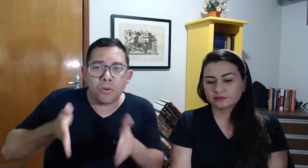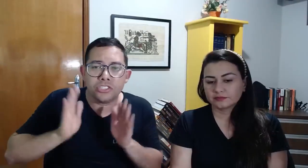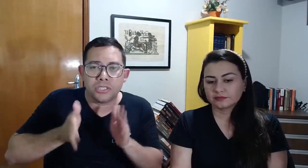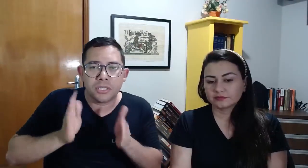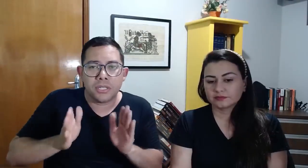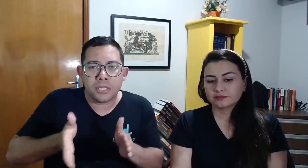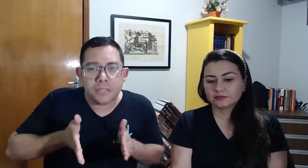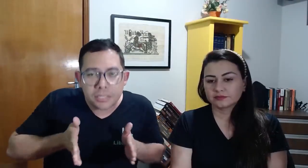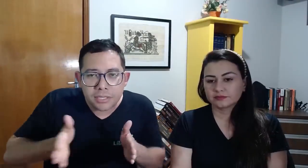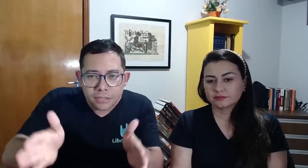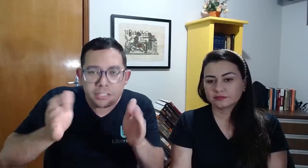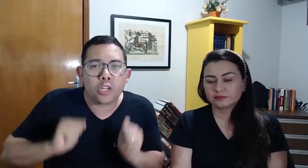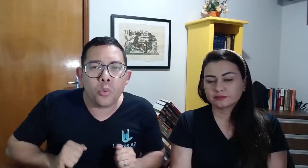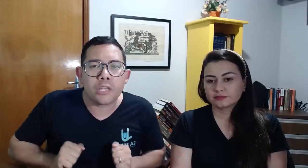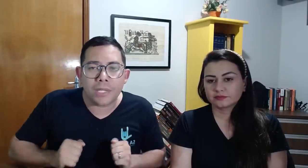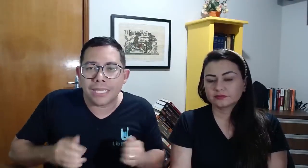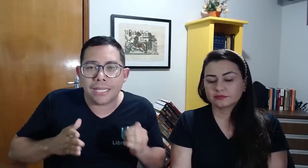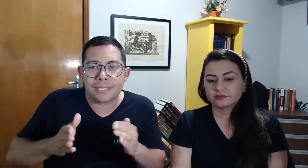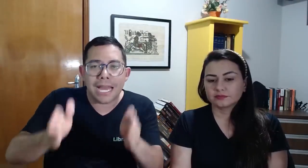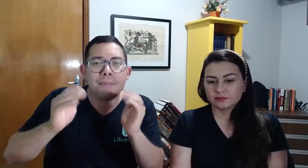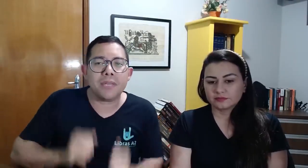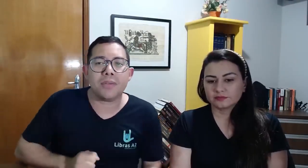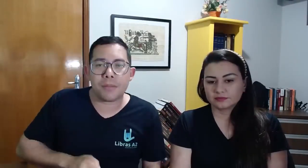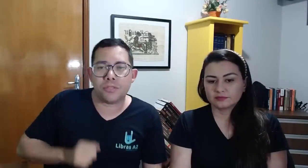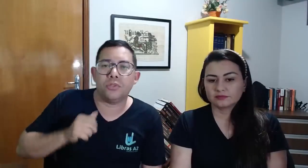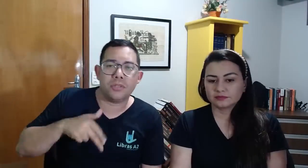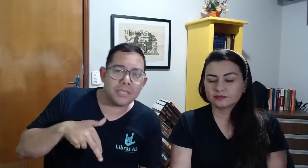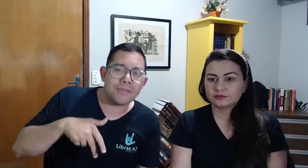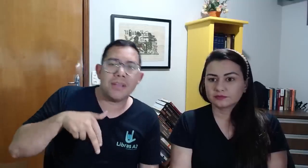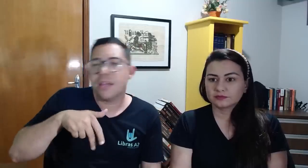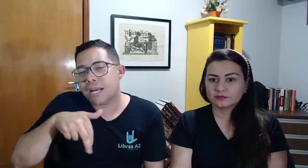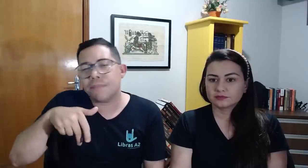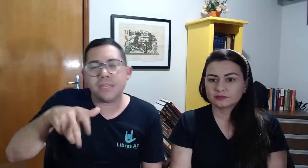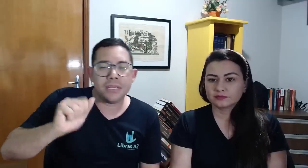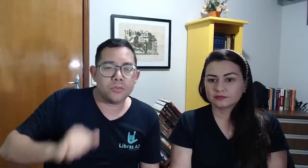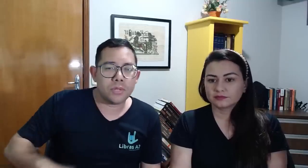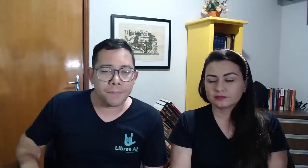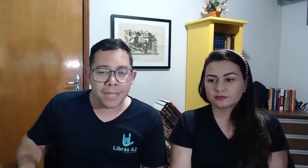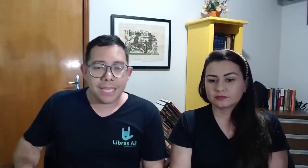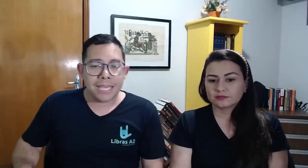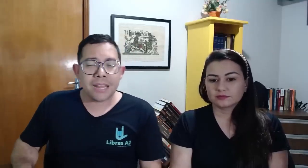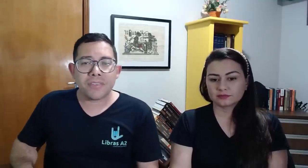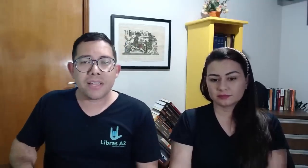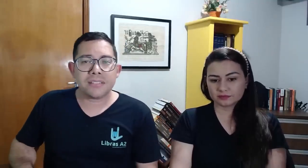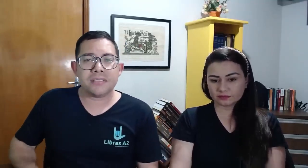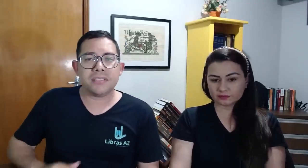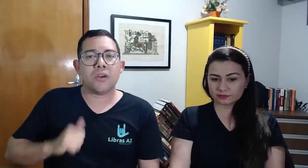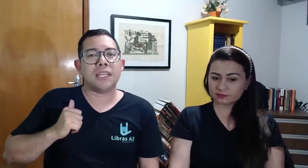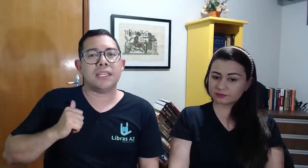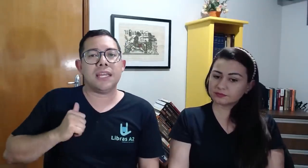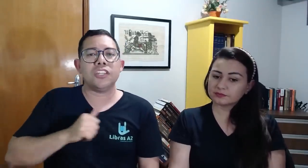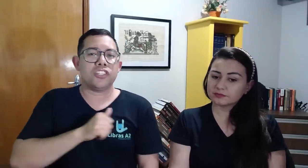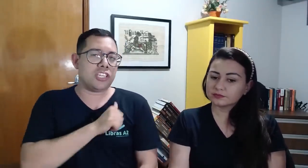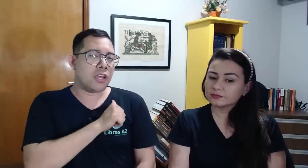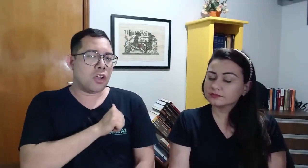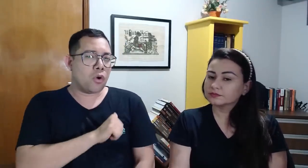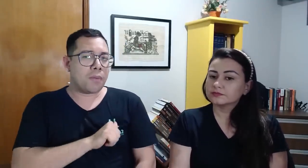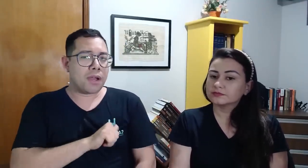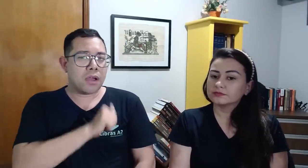aonde? Nesse circuito aqui, nesse caminho que ela passou. Então ele estava caminhando ali. E ela fez assim, olha, que ele tinha